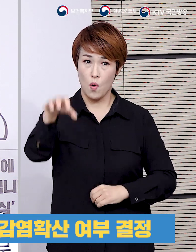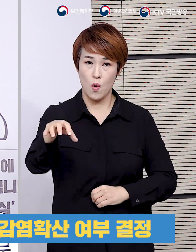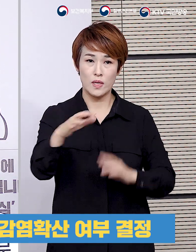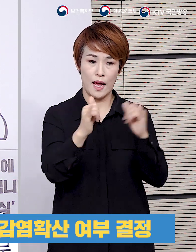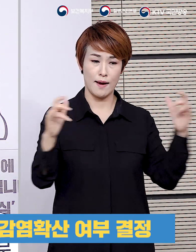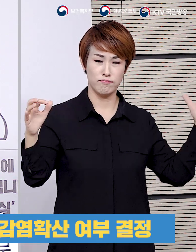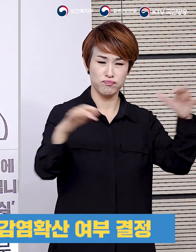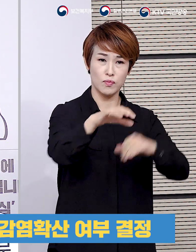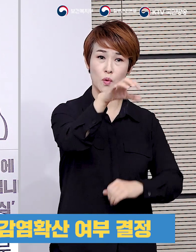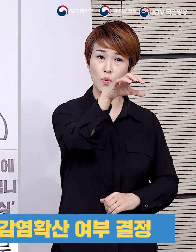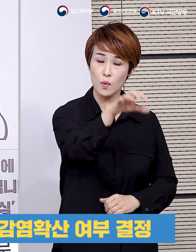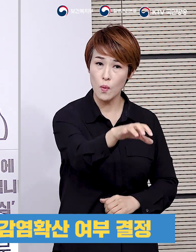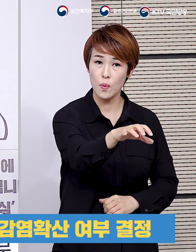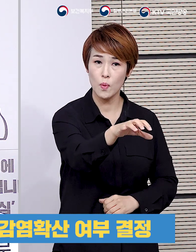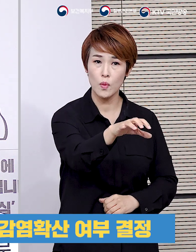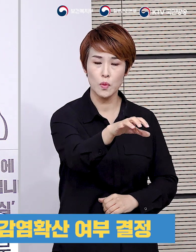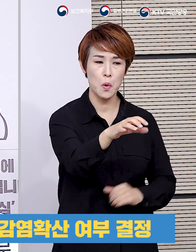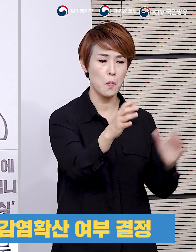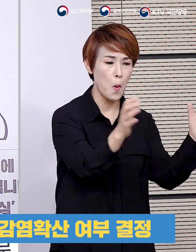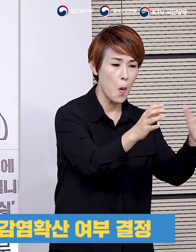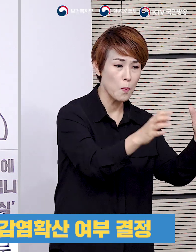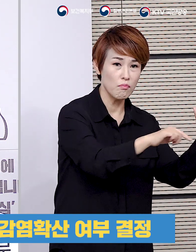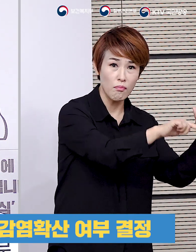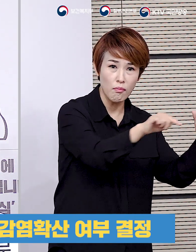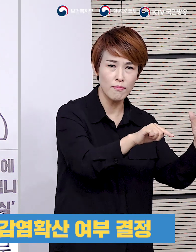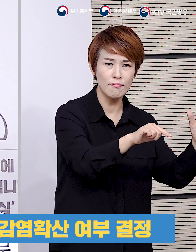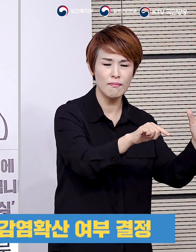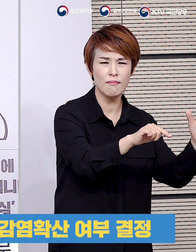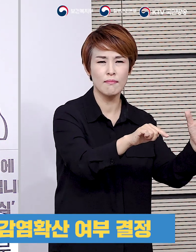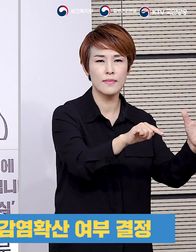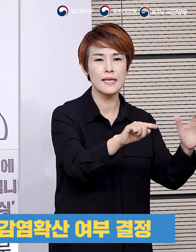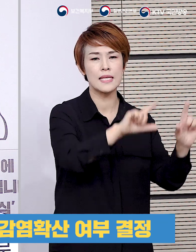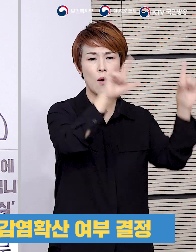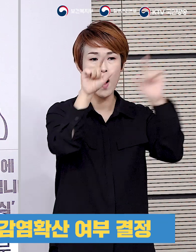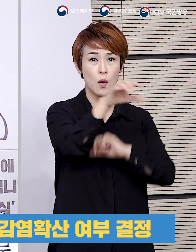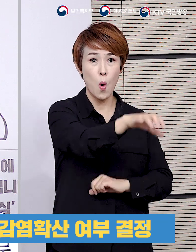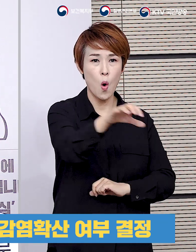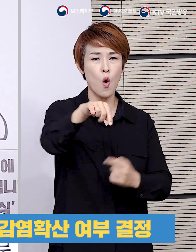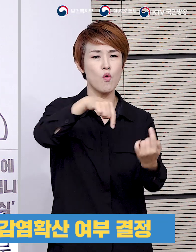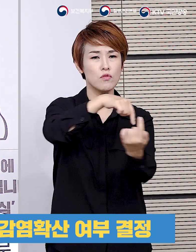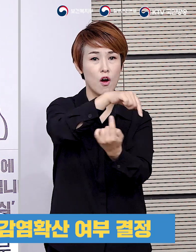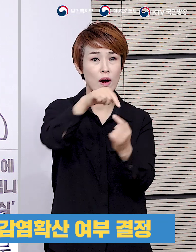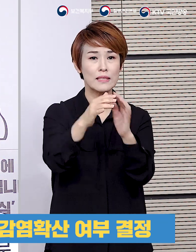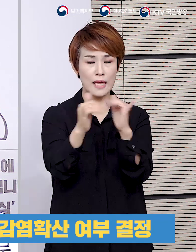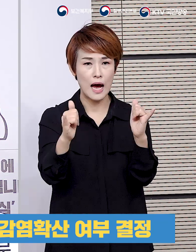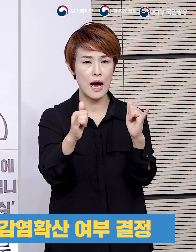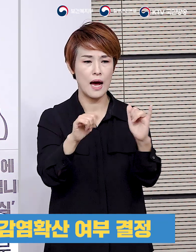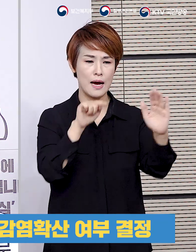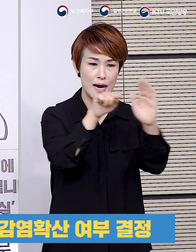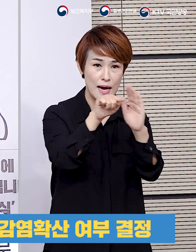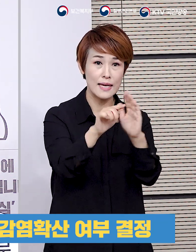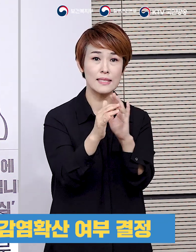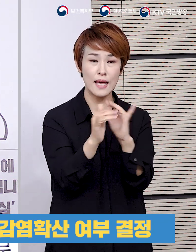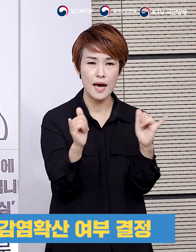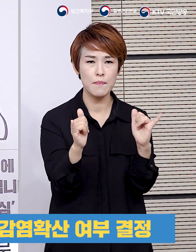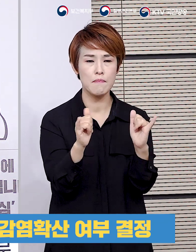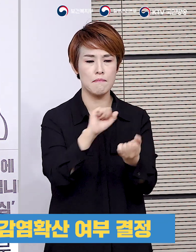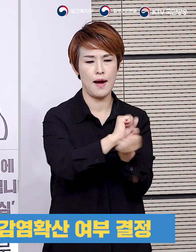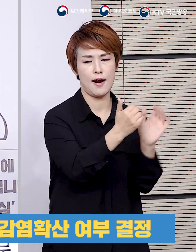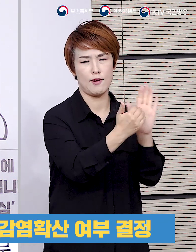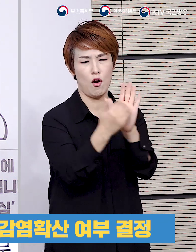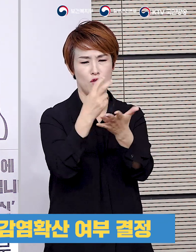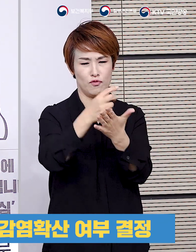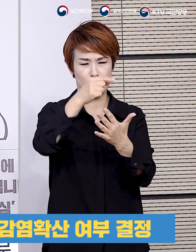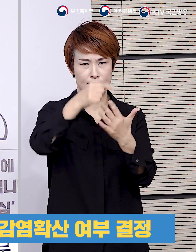사업장과 다중이용시설 그리고 소모임 등 모든 생활공간의 운용자와 이용자들은 방역